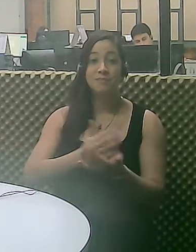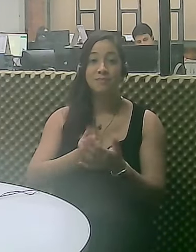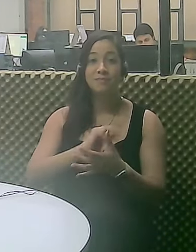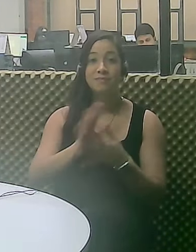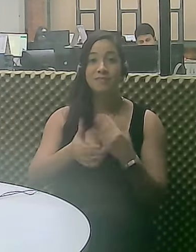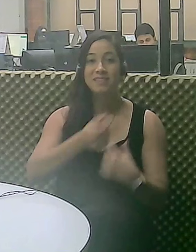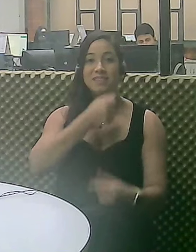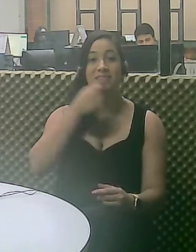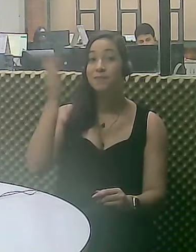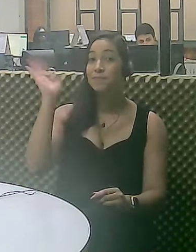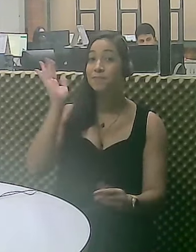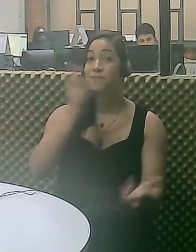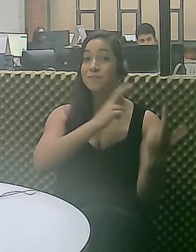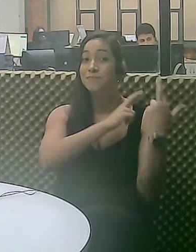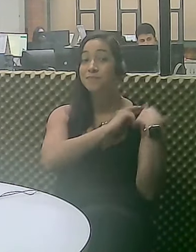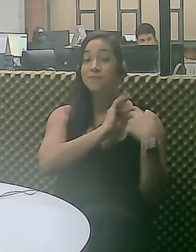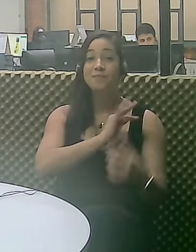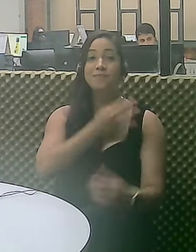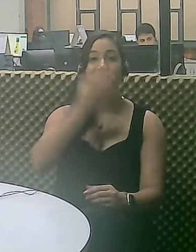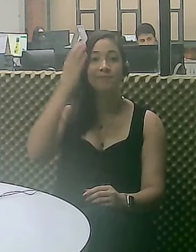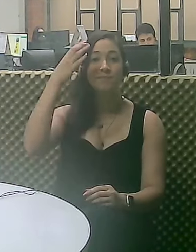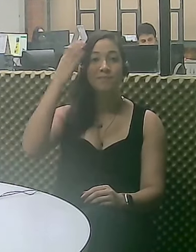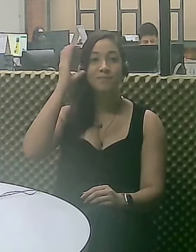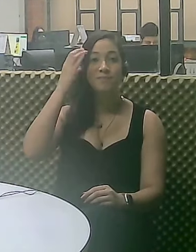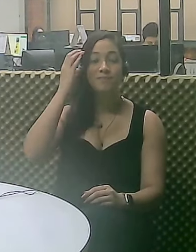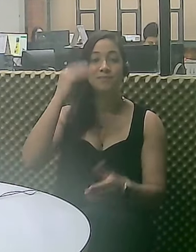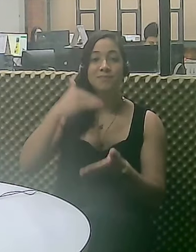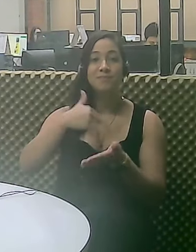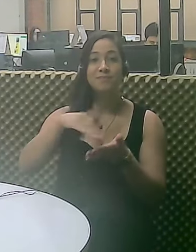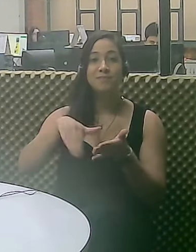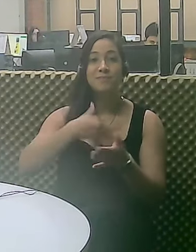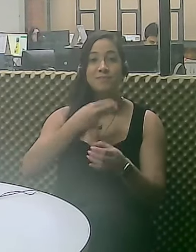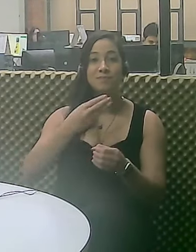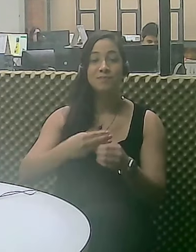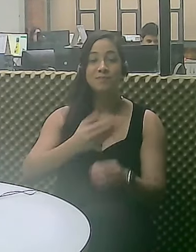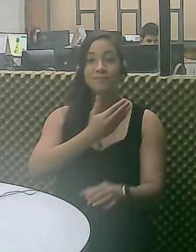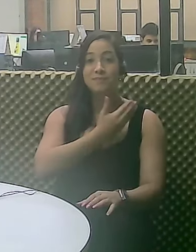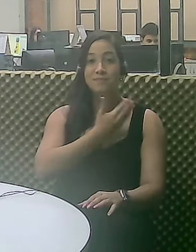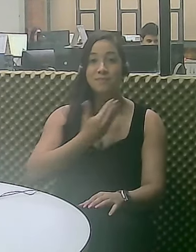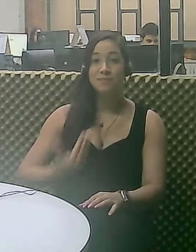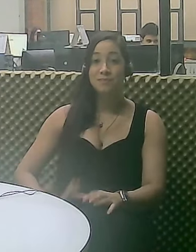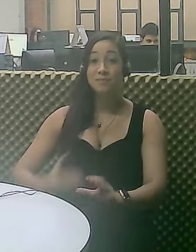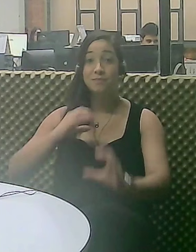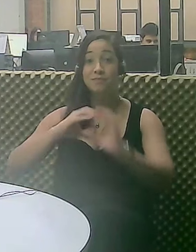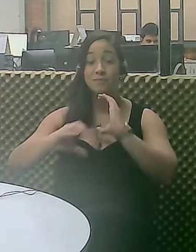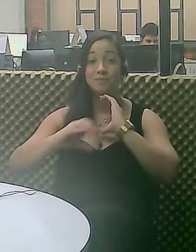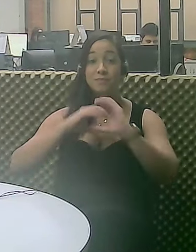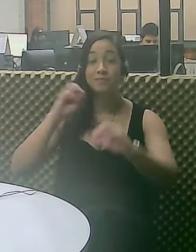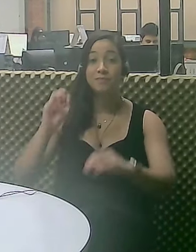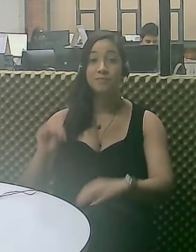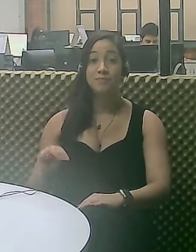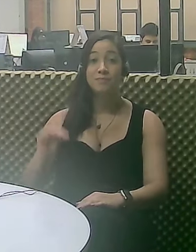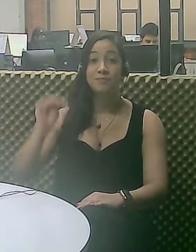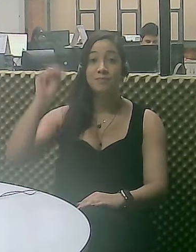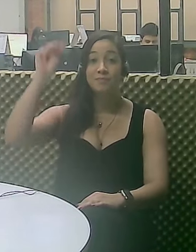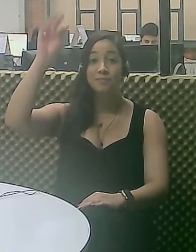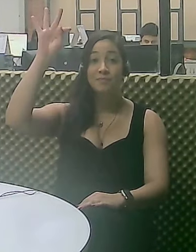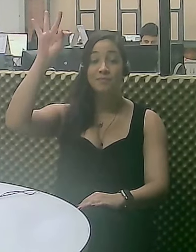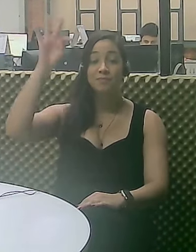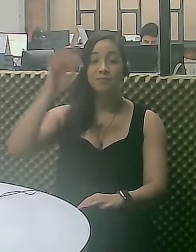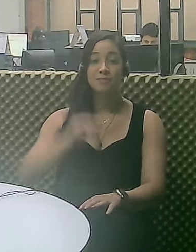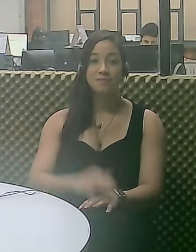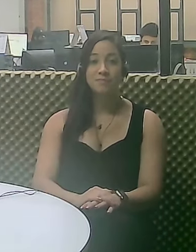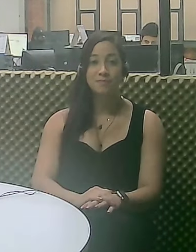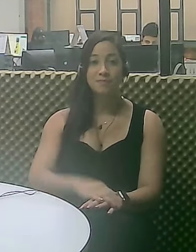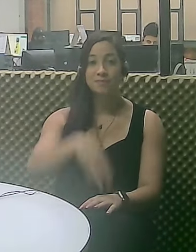Libras, Amanda Valentim. Responsável técnico, Cristiano Silva. Secretário Municipal de Governo e Comunicação, Marco Túlio